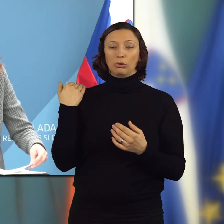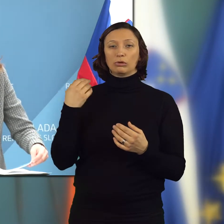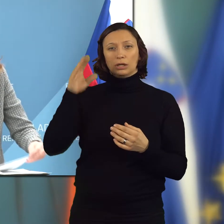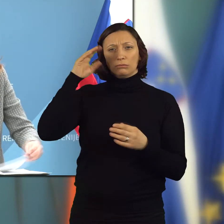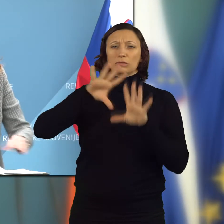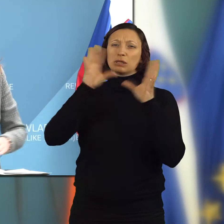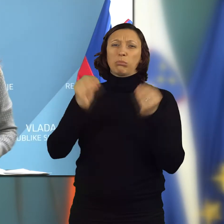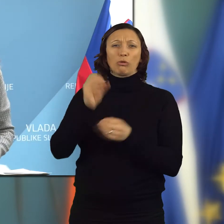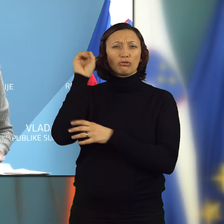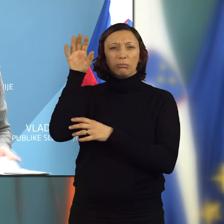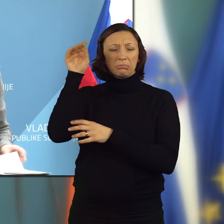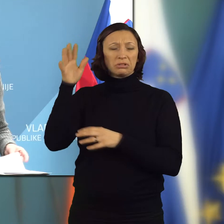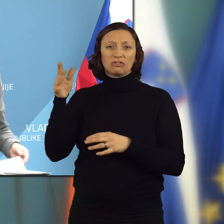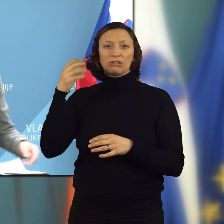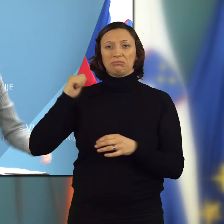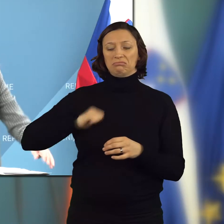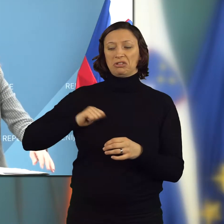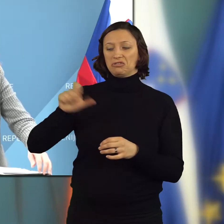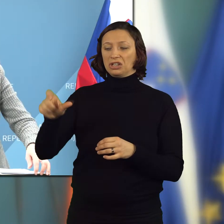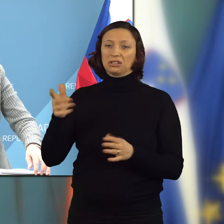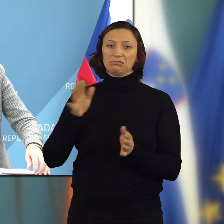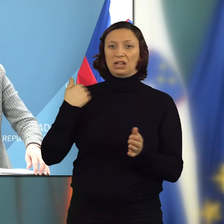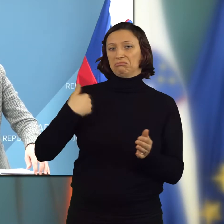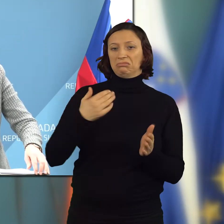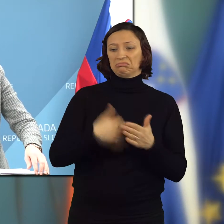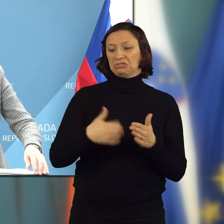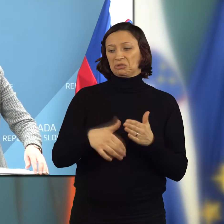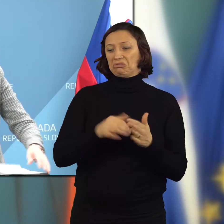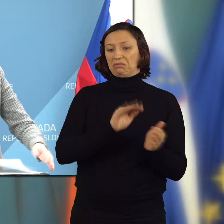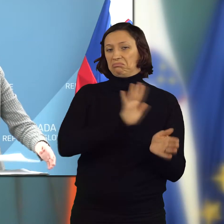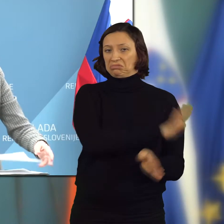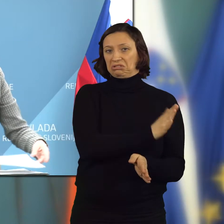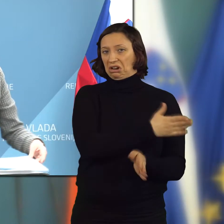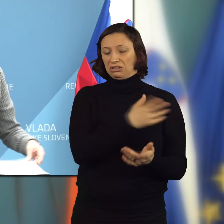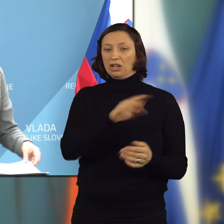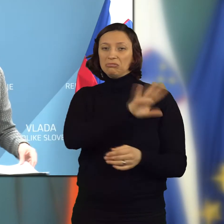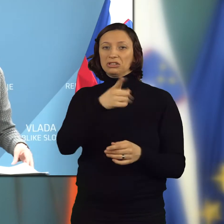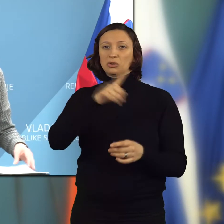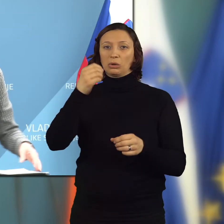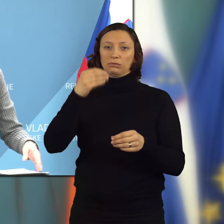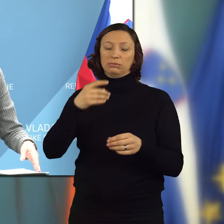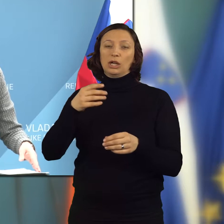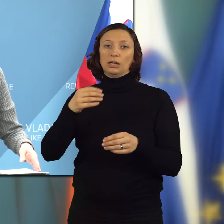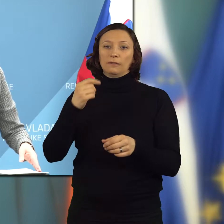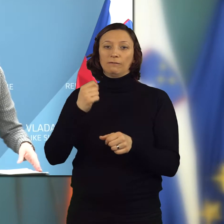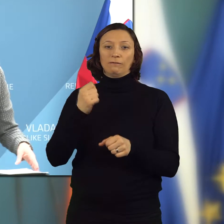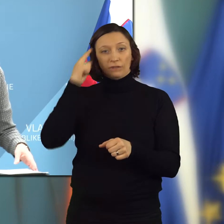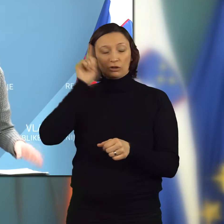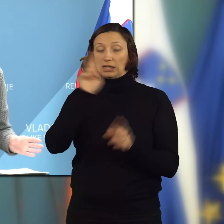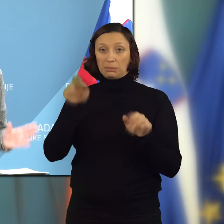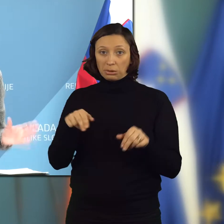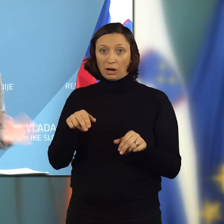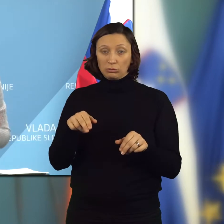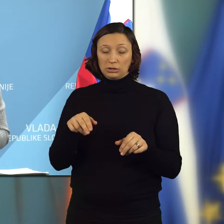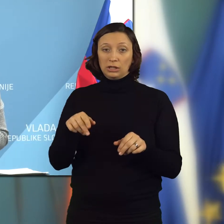je bilo splošno prepričanje, da je žrtev neka kolateralna škoda. Vsi deležniki v postopkih se zavedajo, da to ni